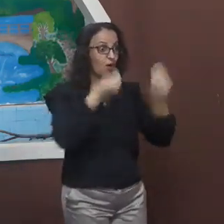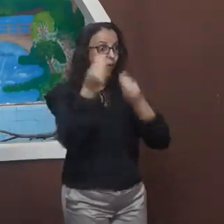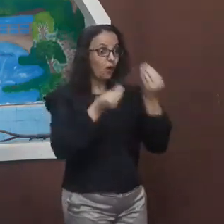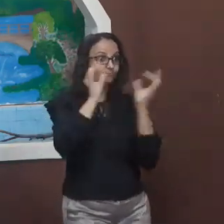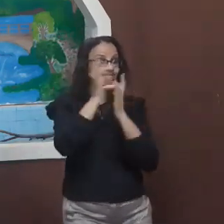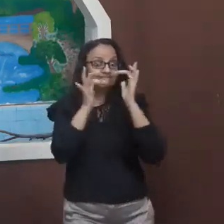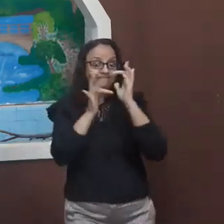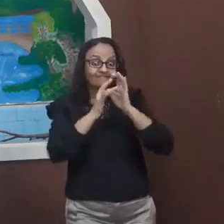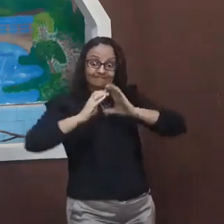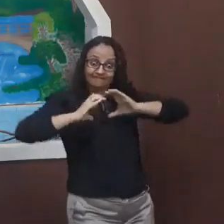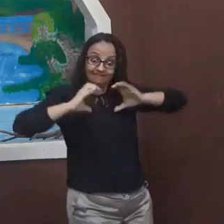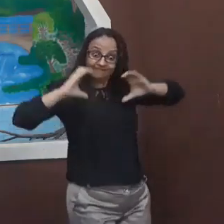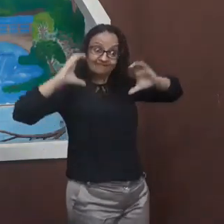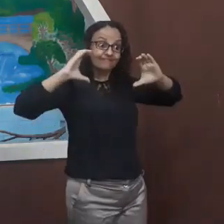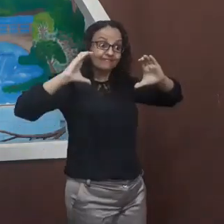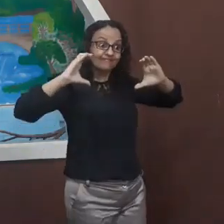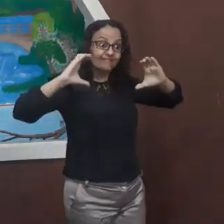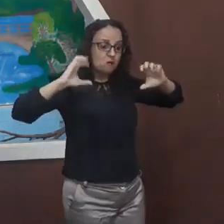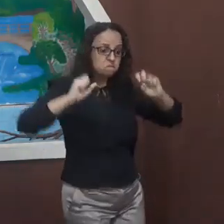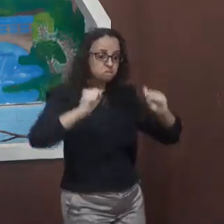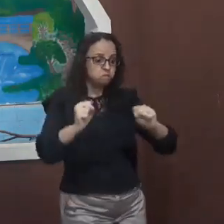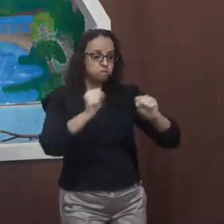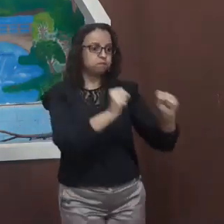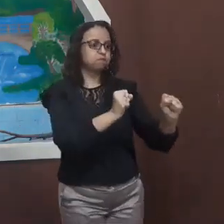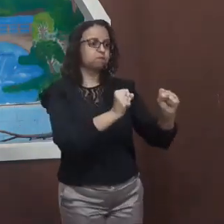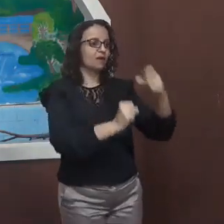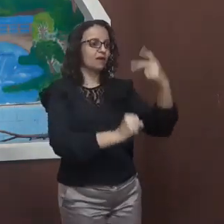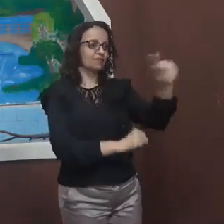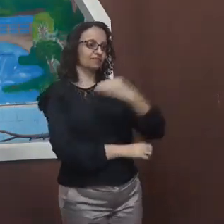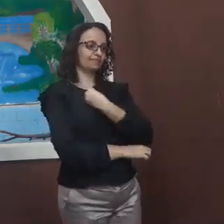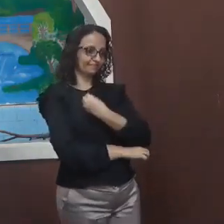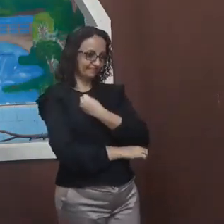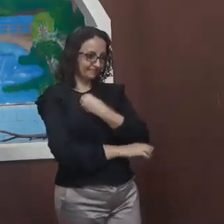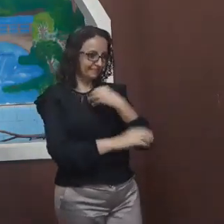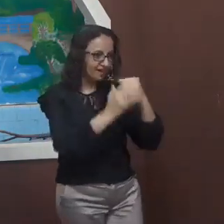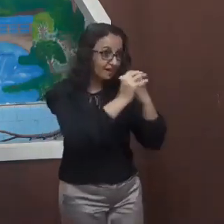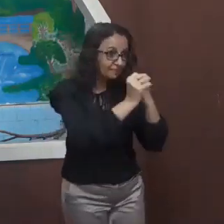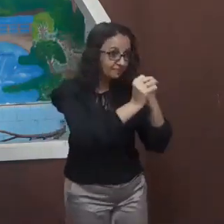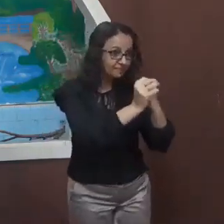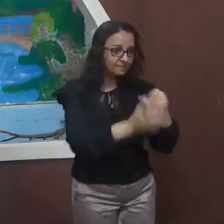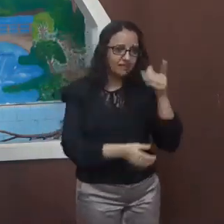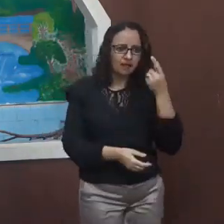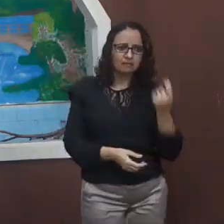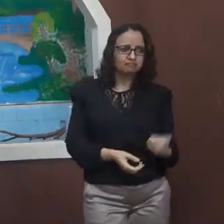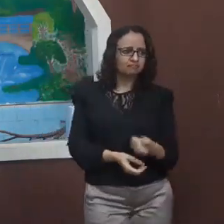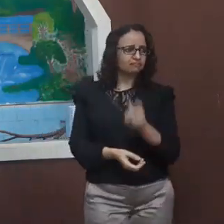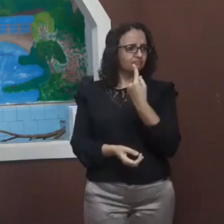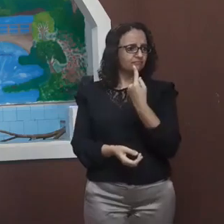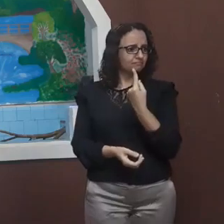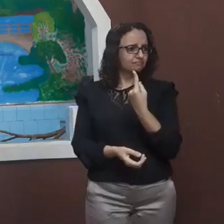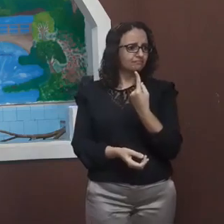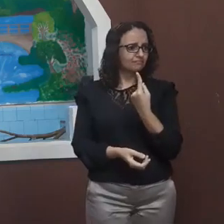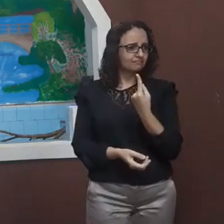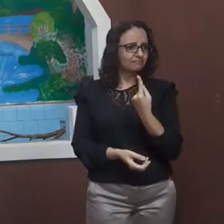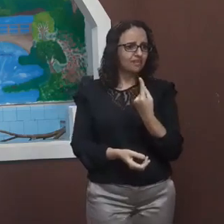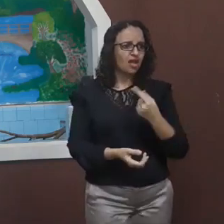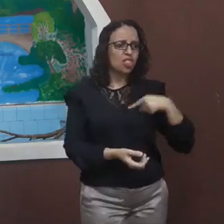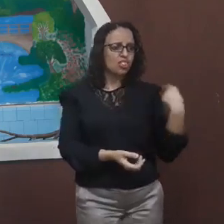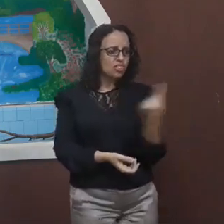Jesus ama você de uma maneira poderosa? É interessante, meus irmãos, que aquelas pessoas a quem nós